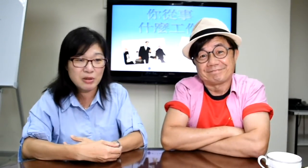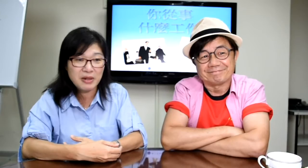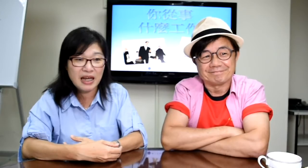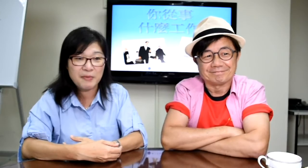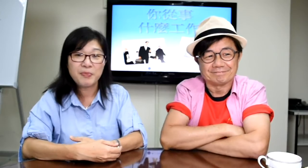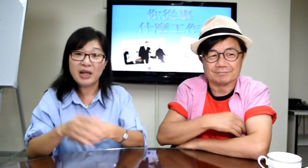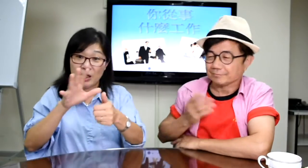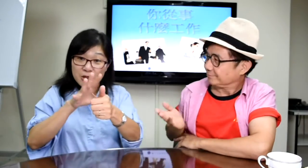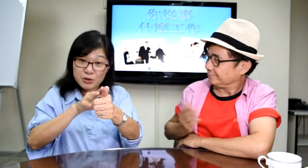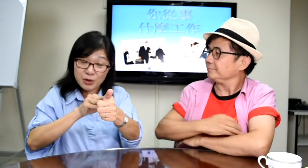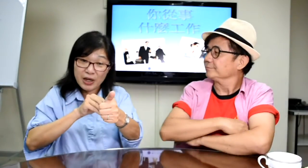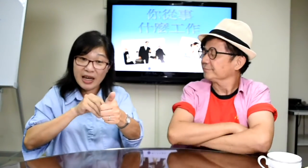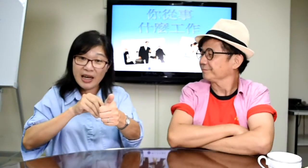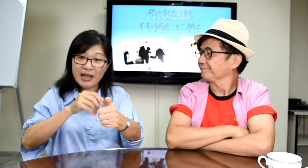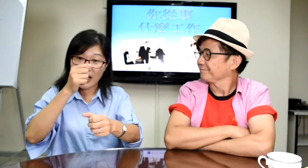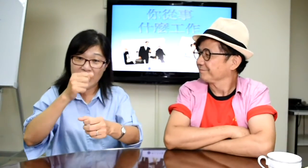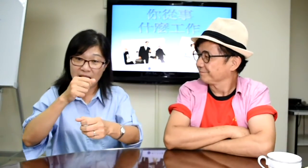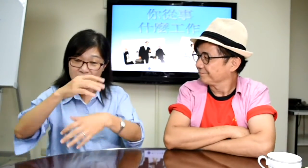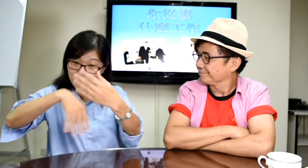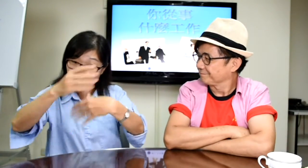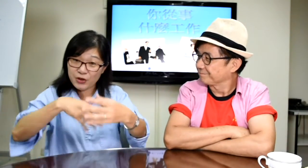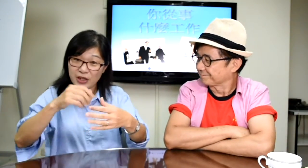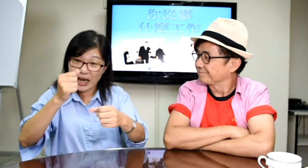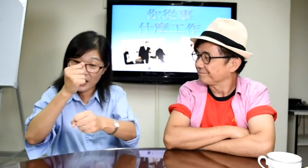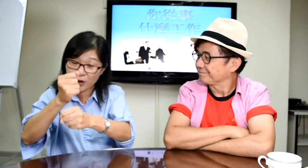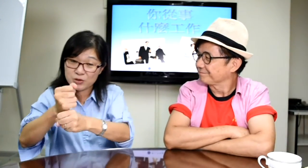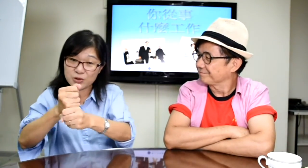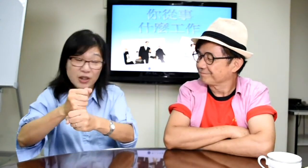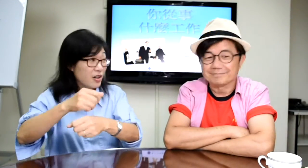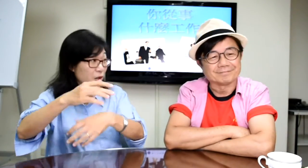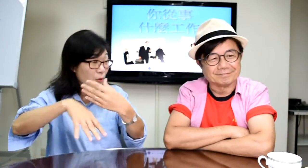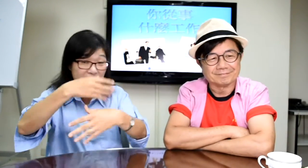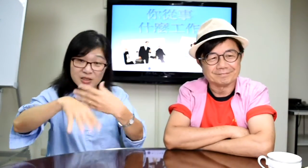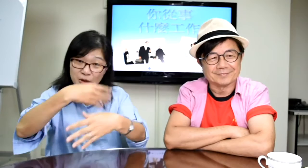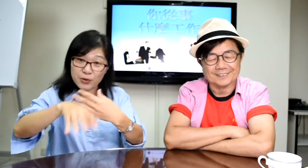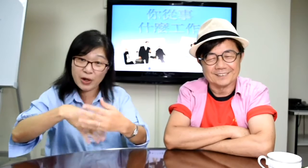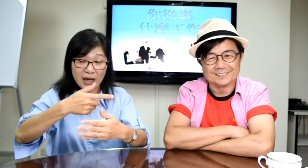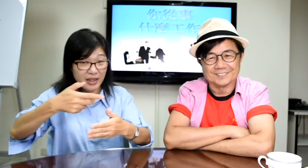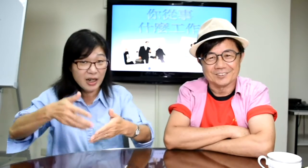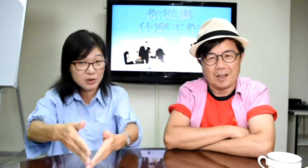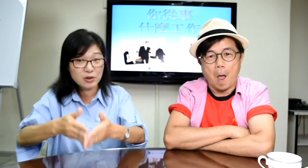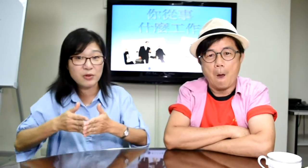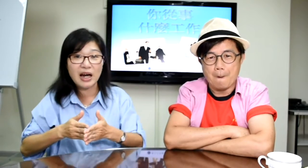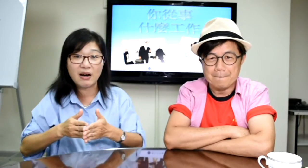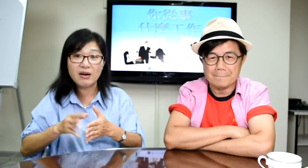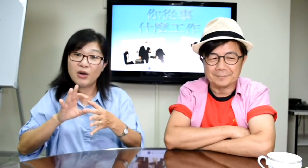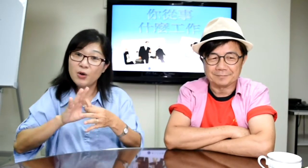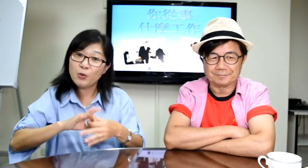对？学。手语和工作有关的手语啊也很重要，为什